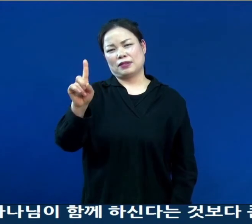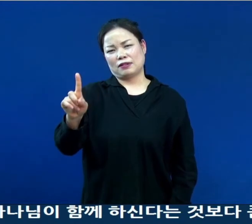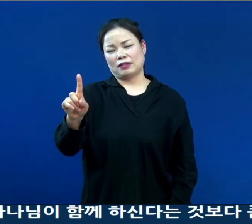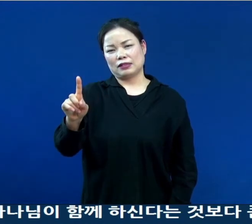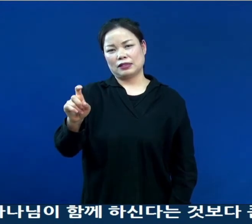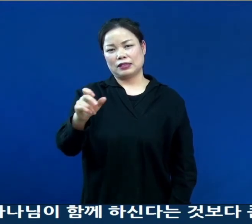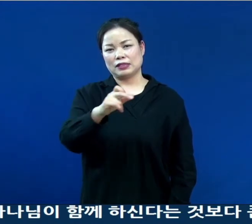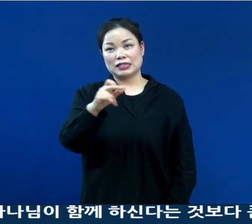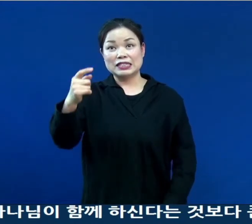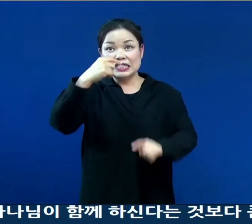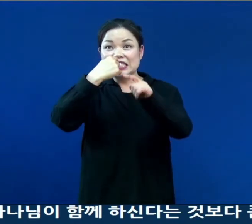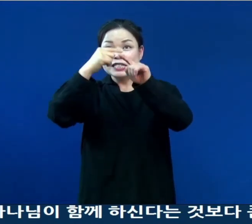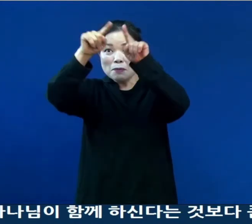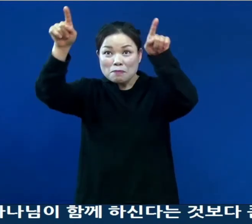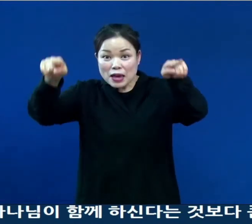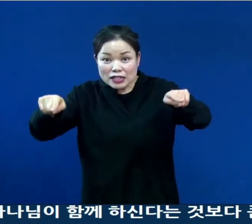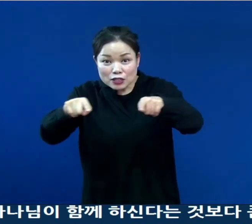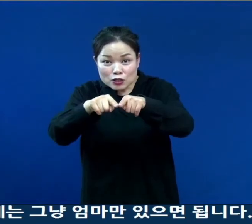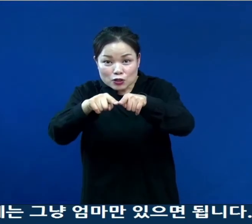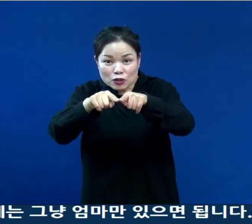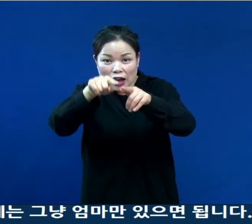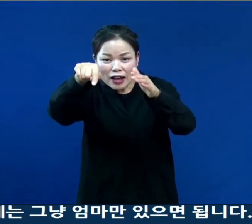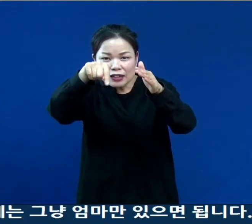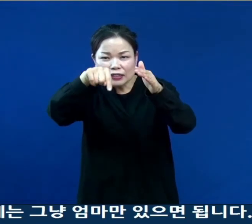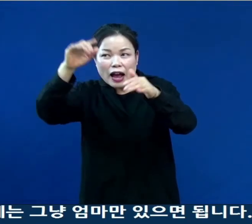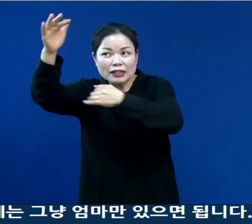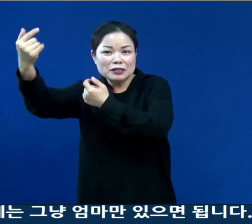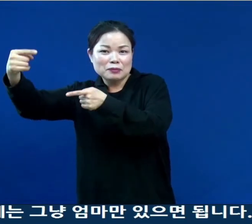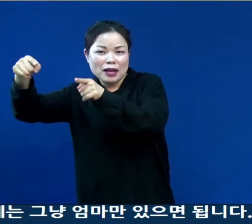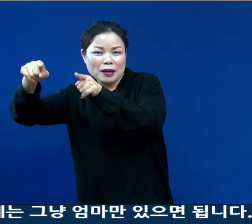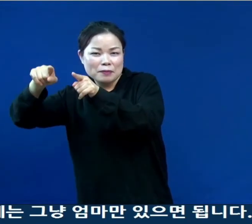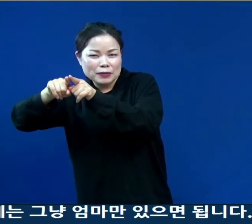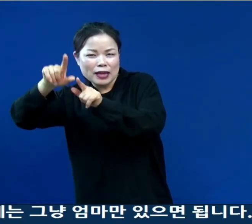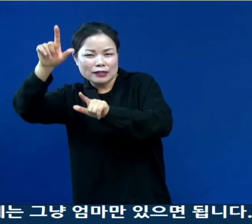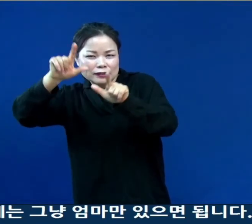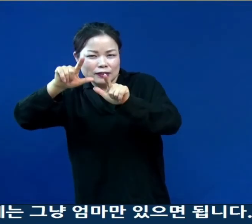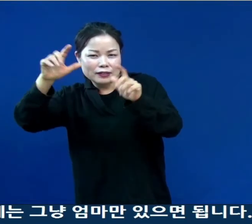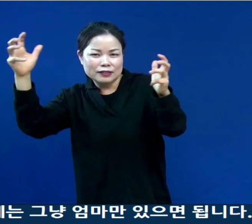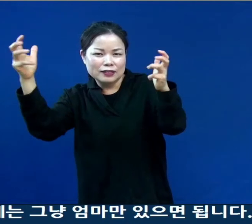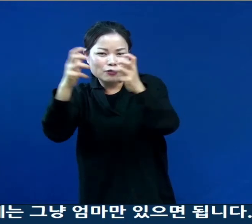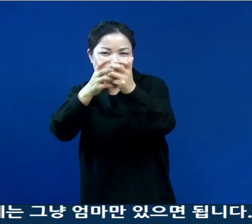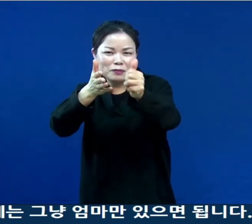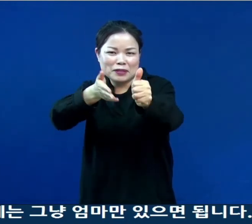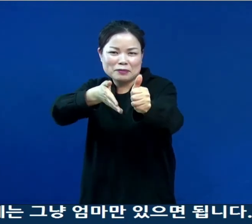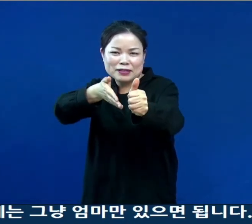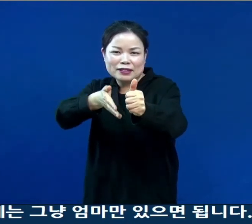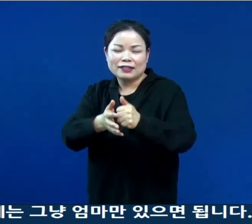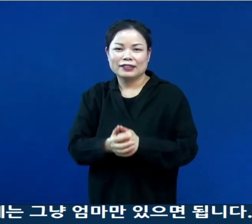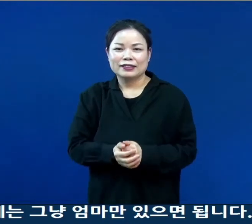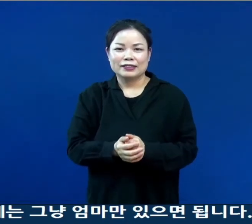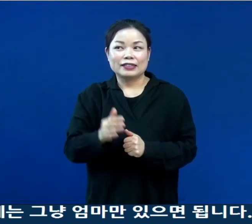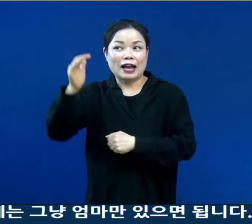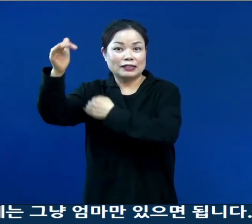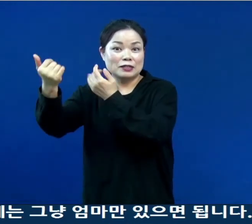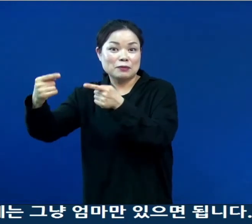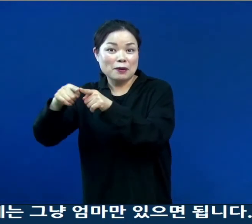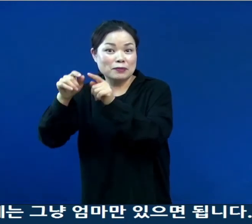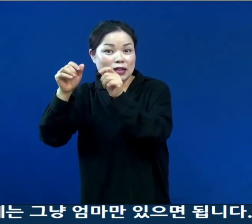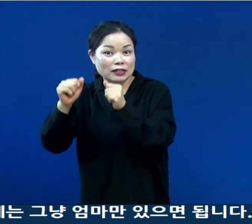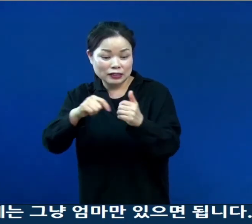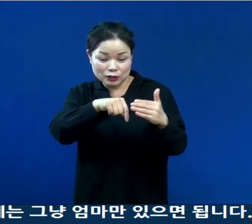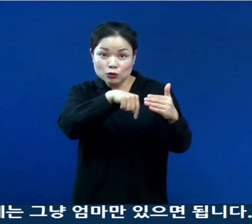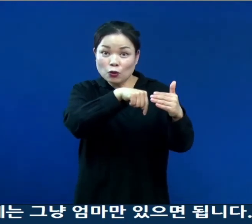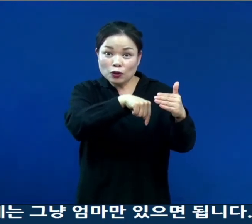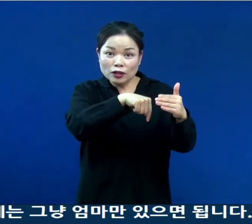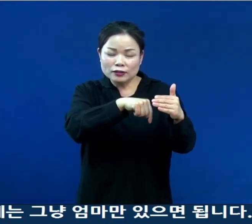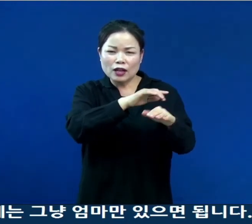2021년이라는 큰 백지 위에 하나님의 함께 하심의 흔적을 채워 가시기를 바랍니다. 그 함께 하심